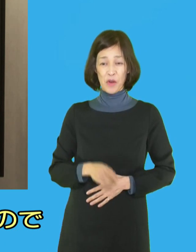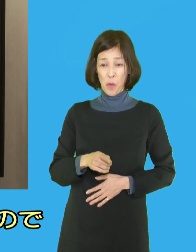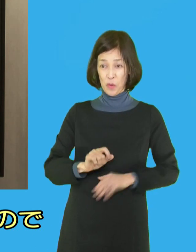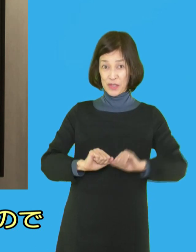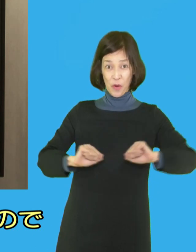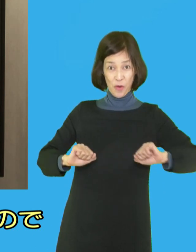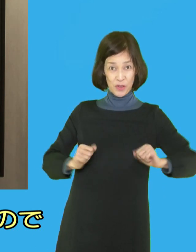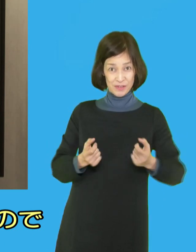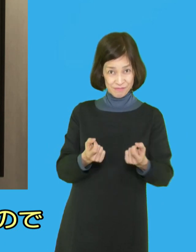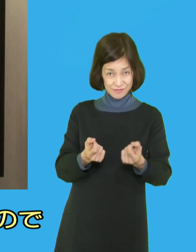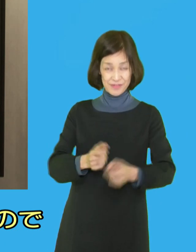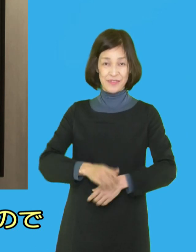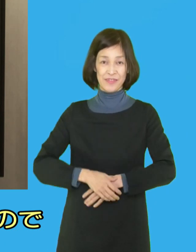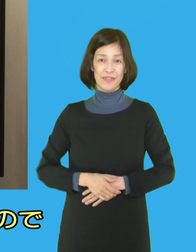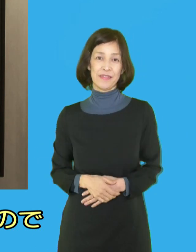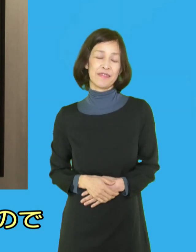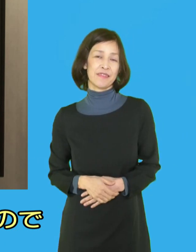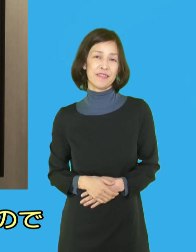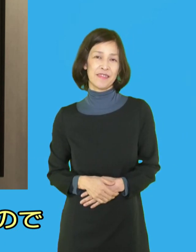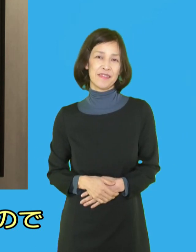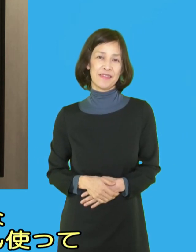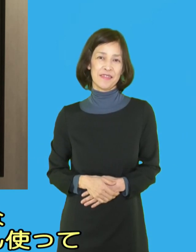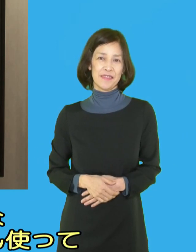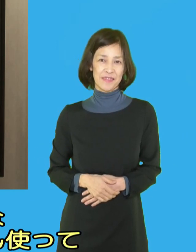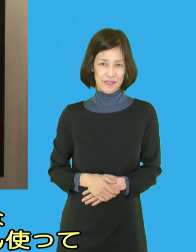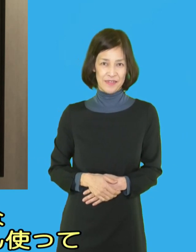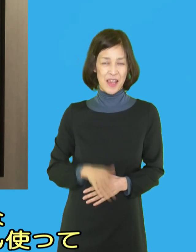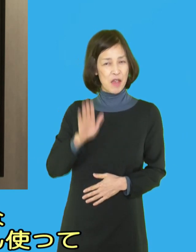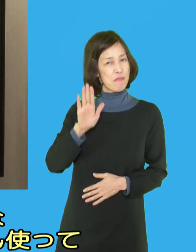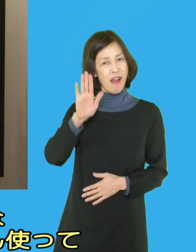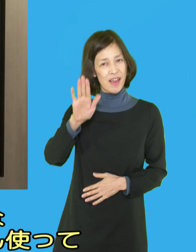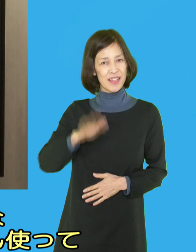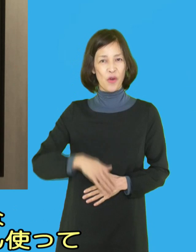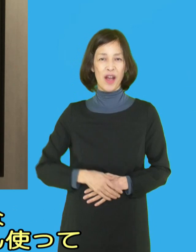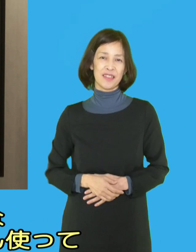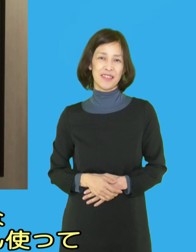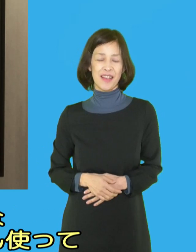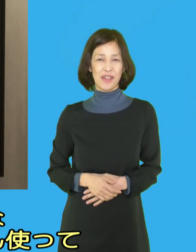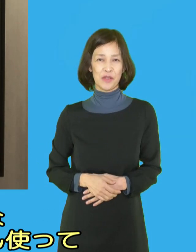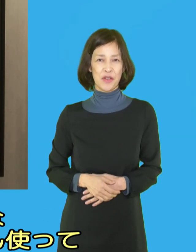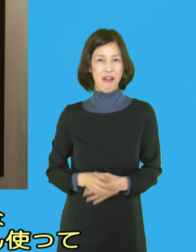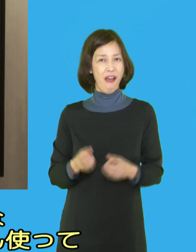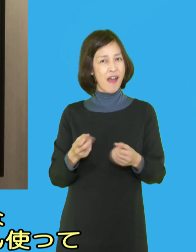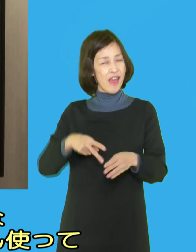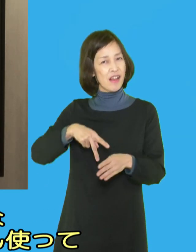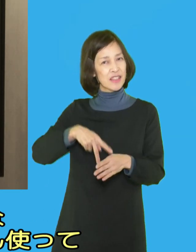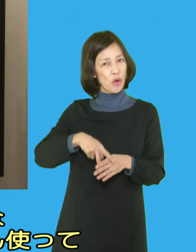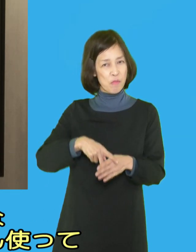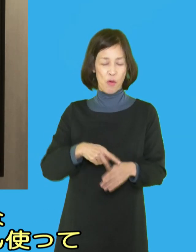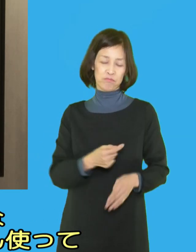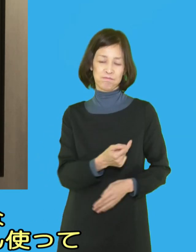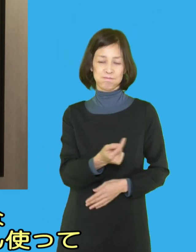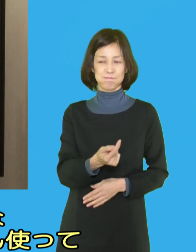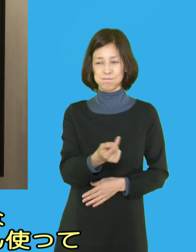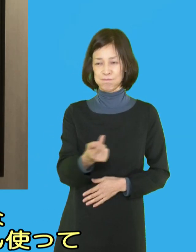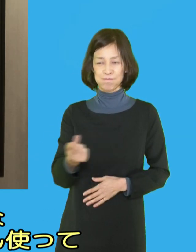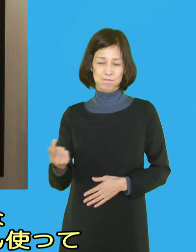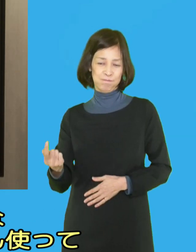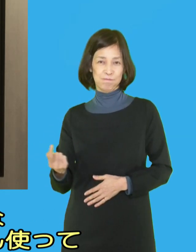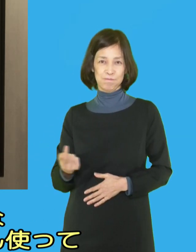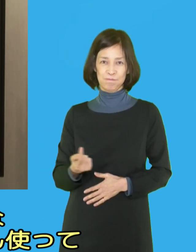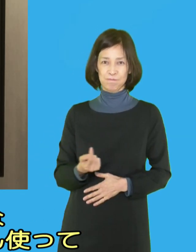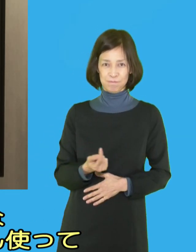広い公園ですので、移動をですね、未来を感じさせるような新しい乗り物をどんどんと使